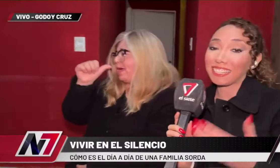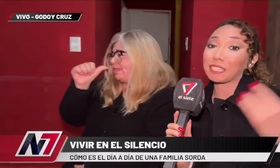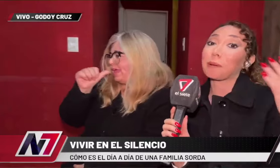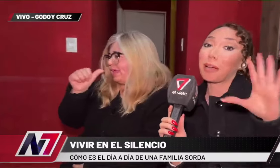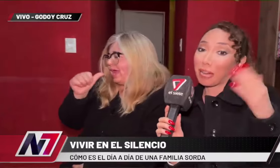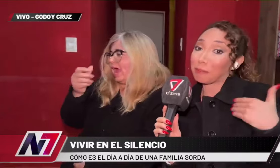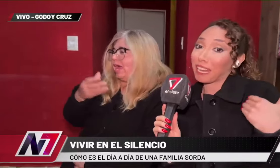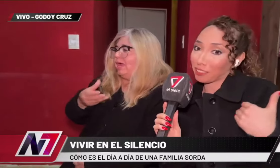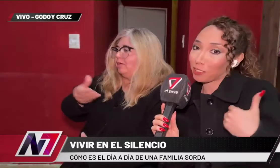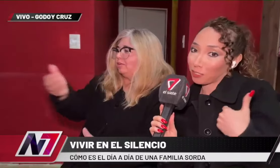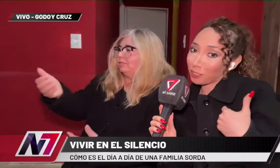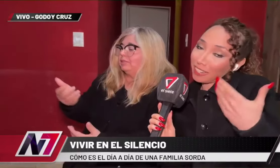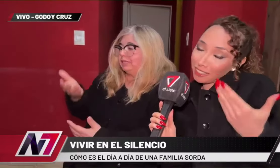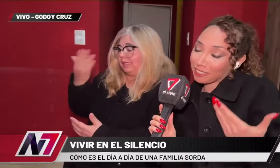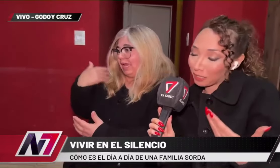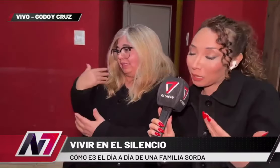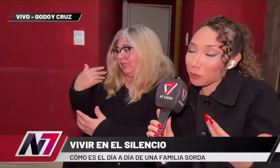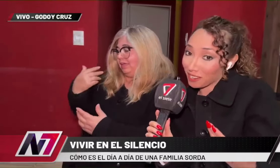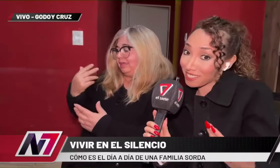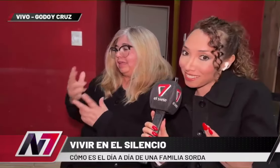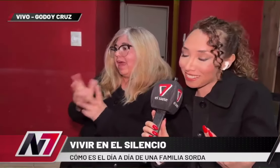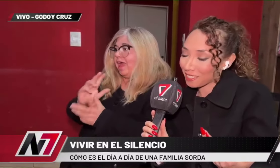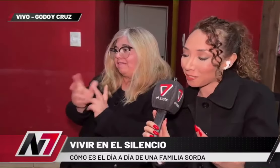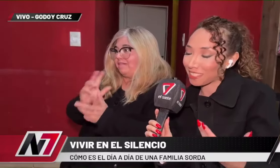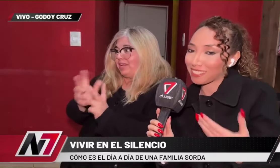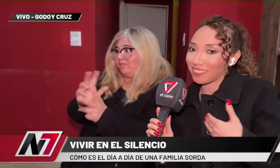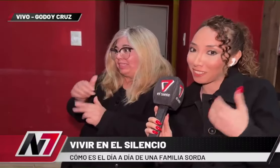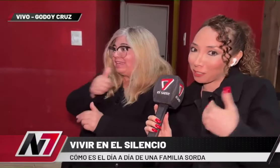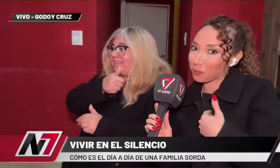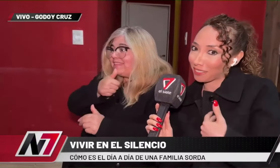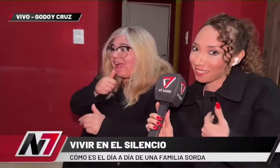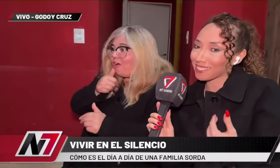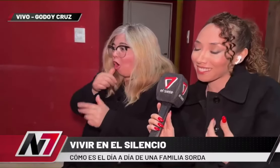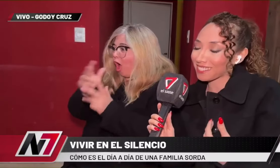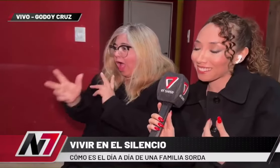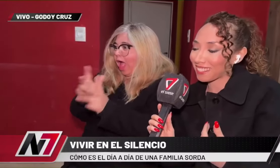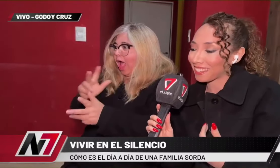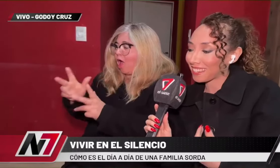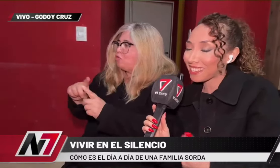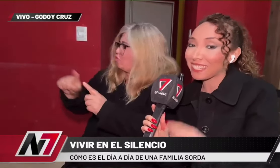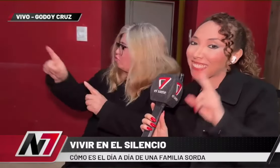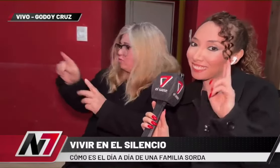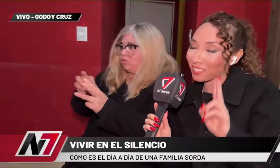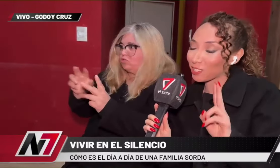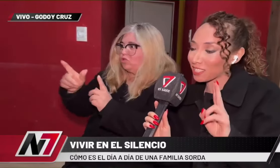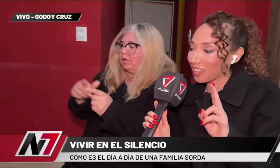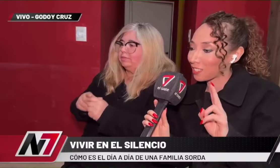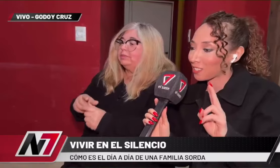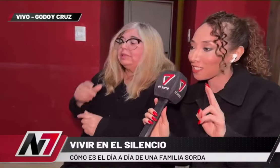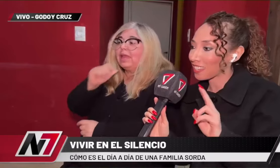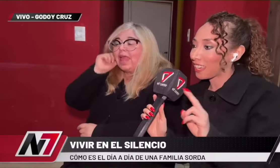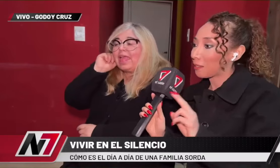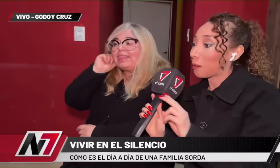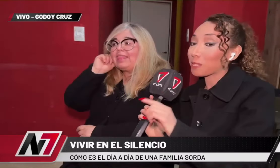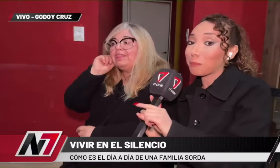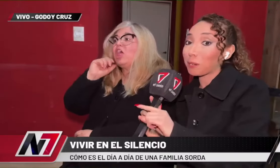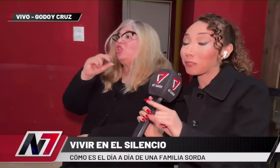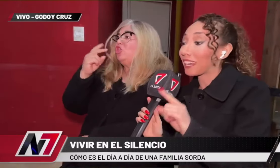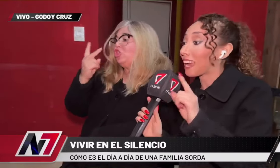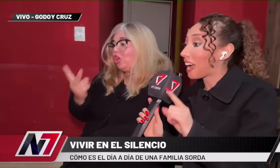estaba Sí. hablando en Sí. lengua de señas. Si ustedes se estaban dando cuenta, hacía señas y tiene Sí. 2 años. Le vamos a preguntar a